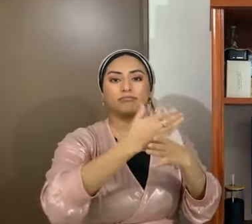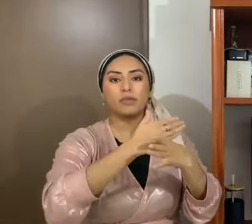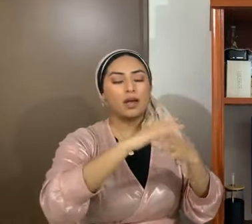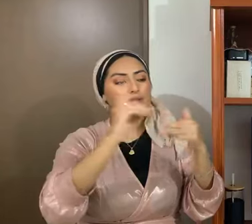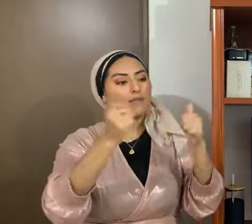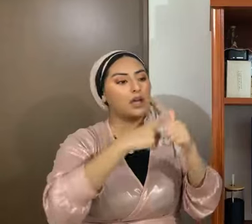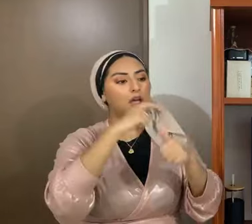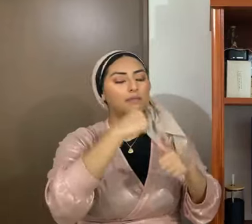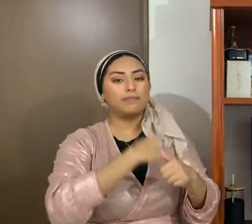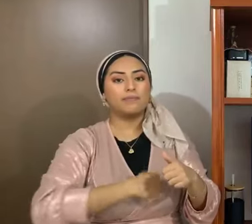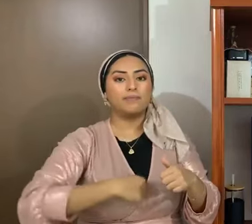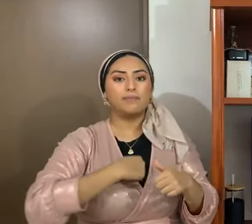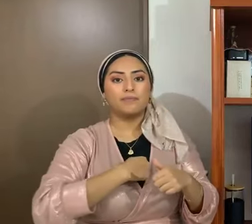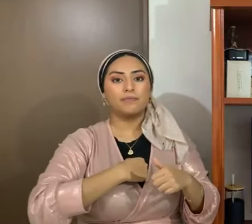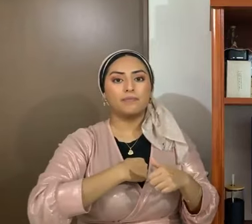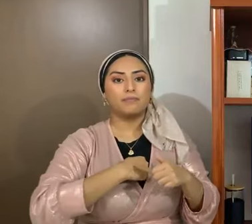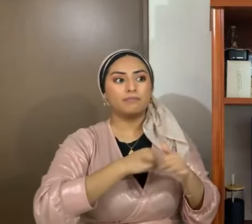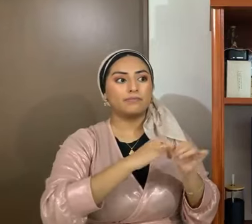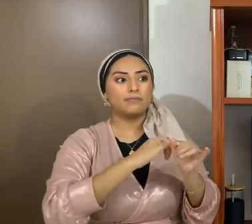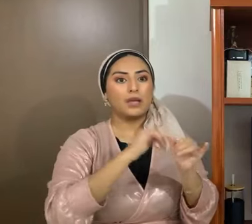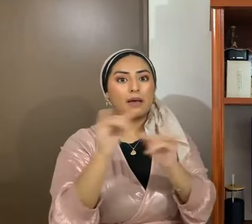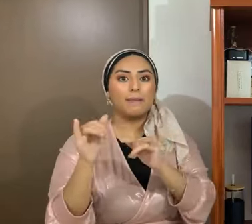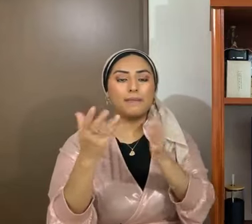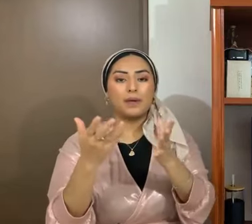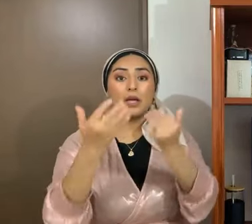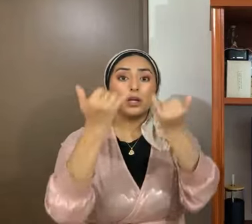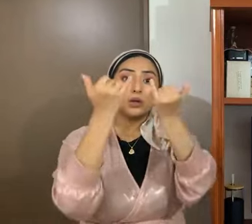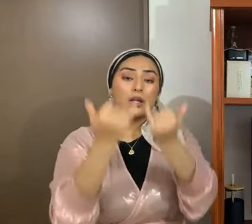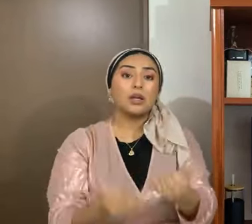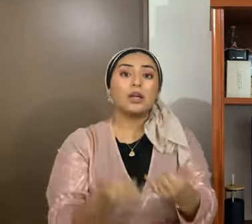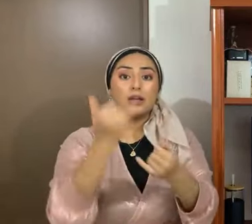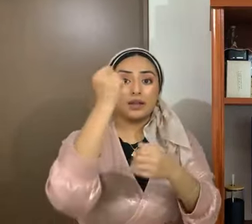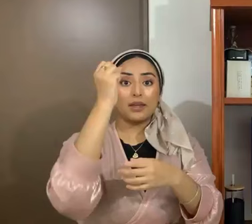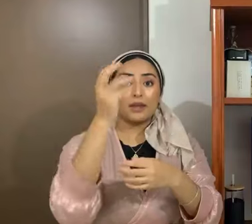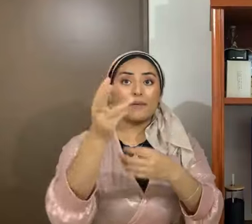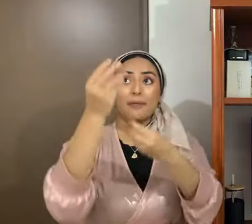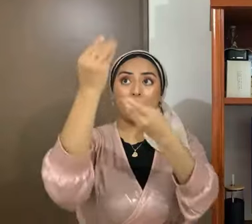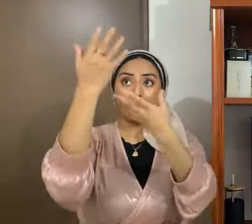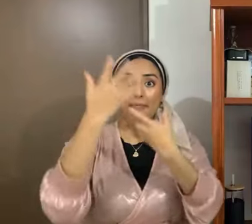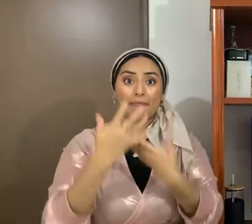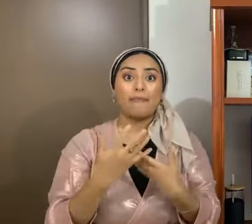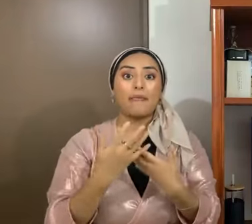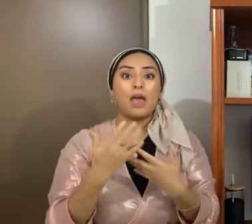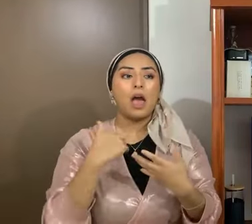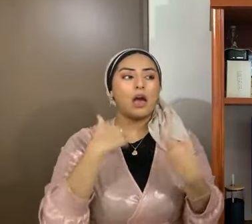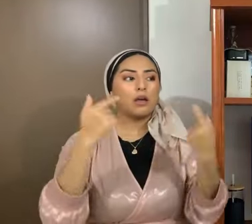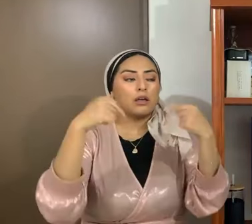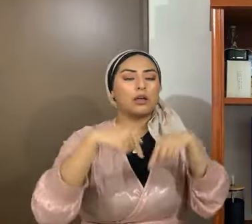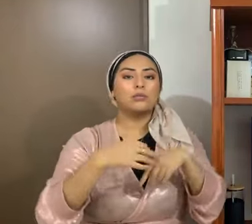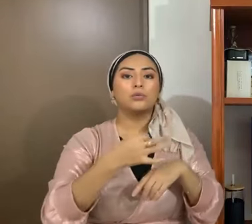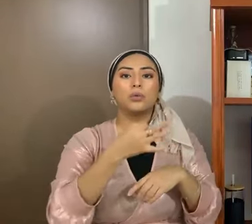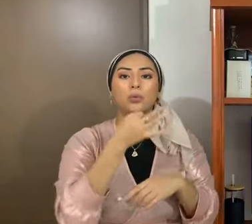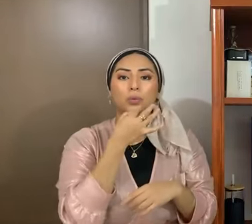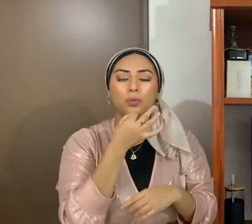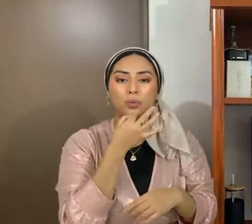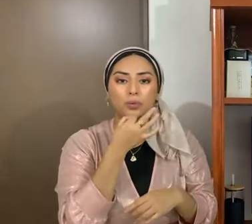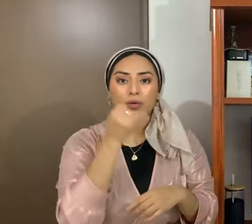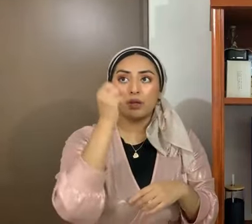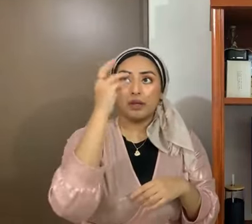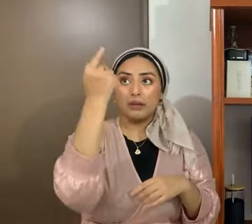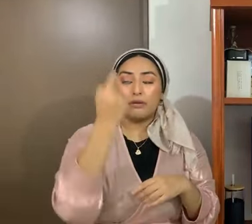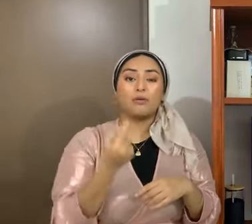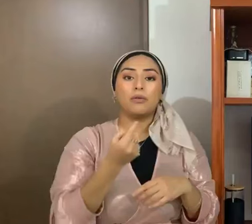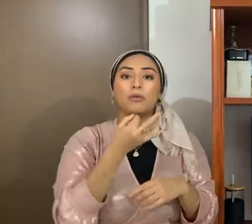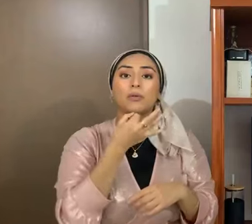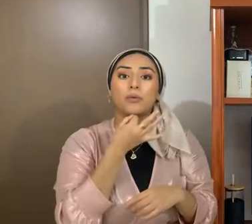avergüenzan de sus pecados. Es lo mismo. Hoy Yahshua nos dice, ve aquí que vengo pronto. Ya viene Yahshua y